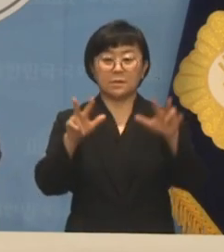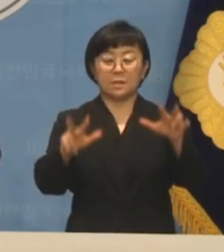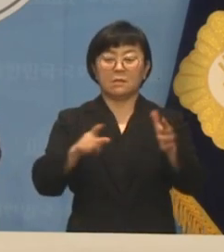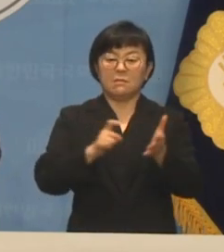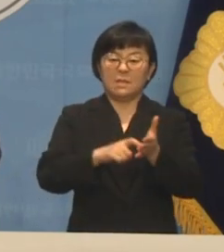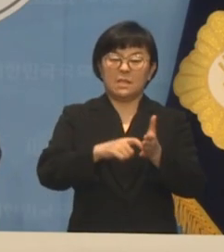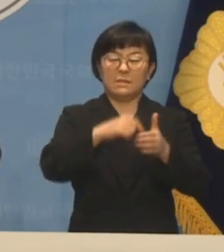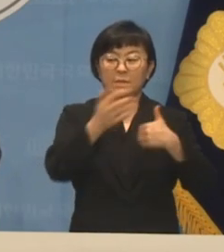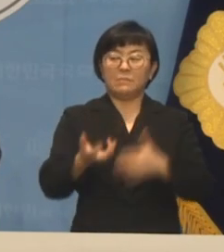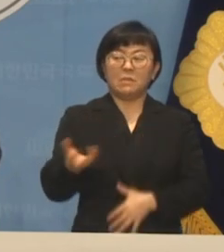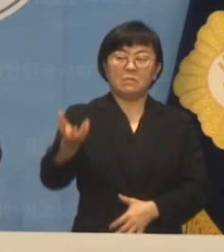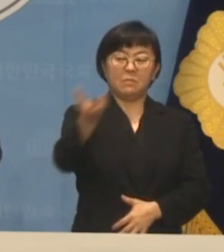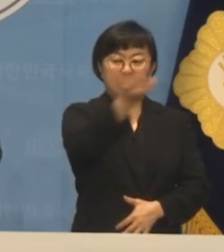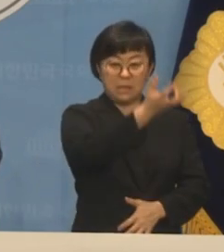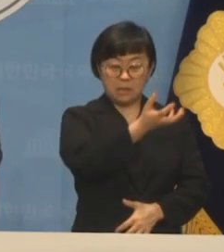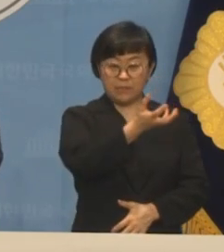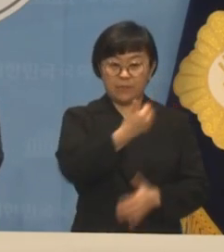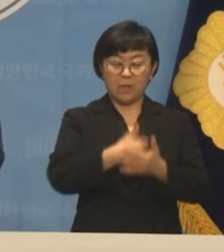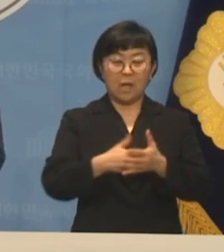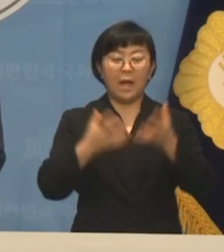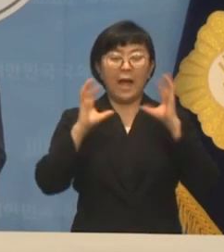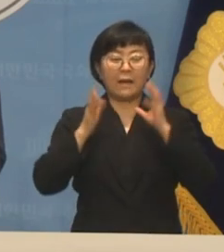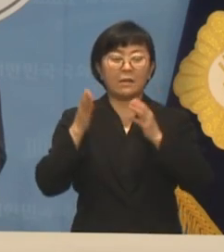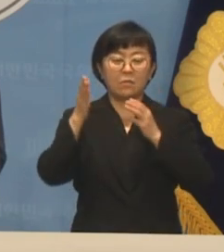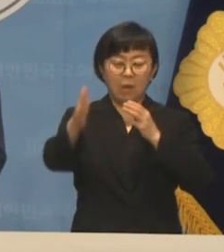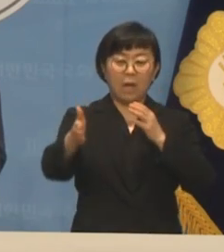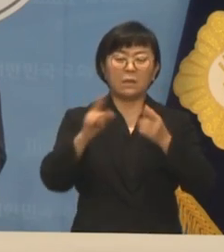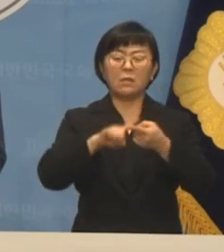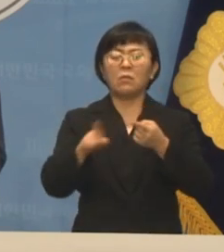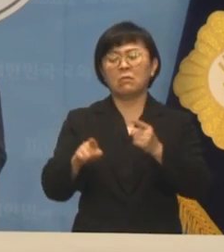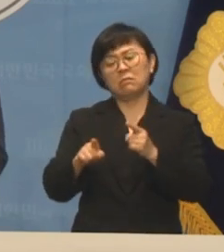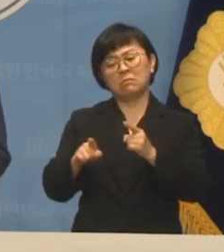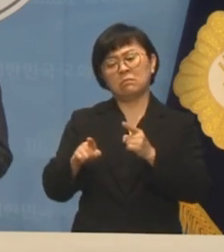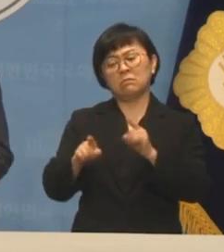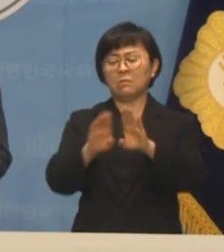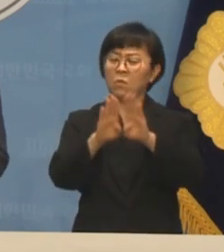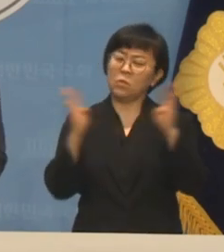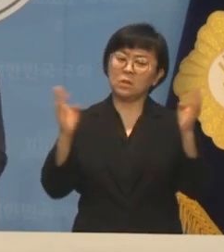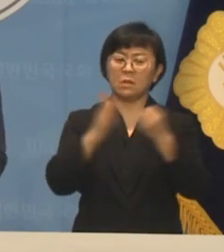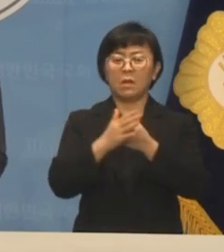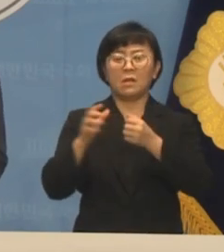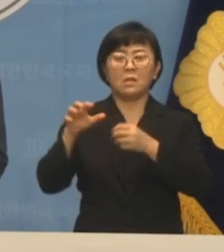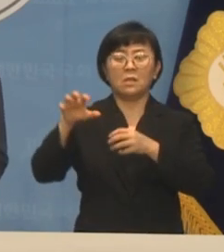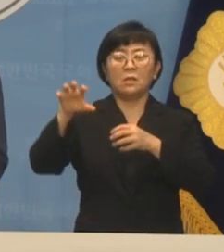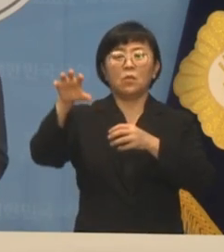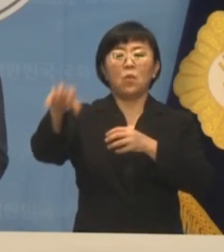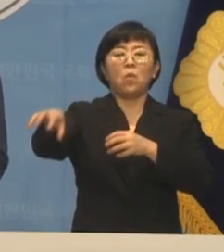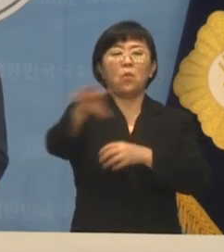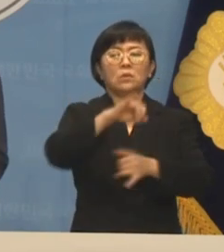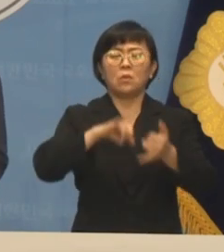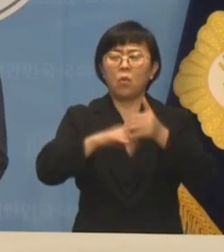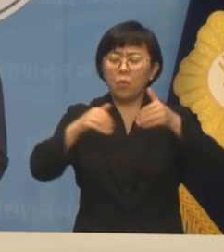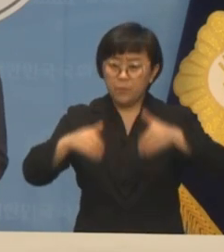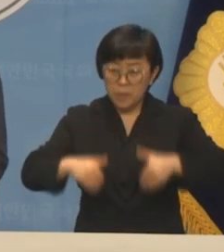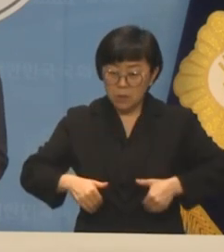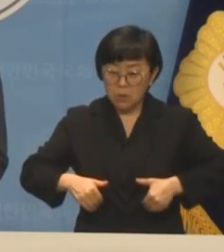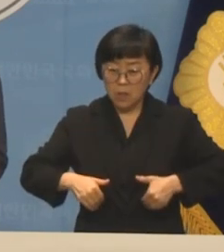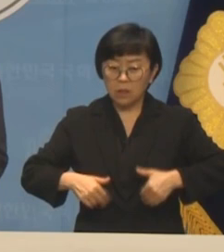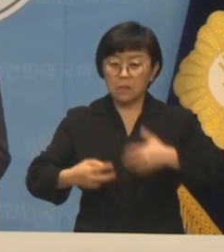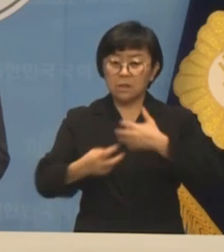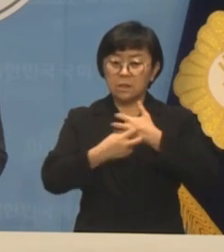응급실 뺑뺑이, 소아과 오픈다운 같은 지역 필수 의료의